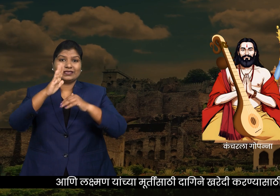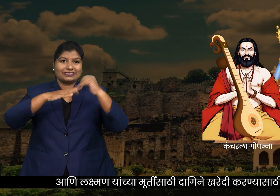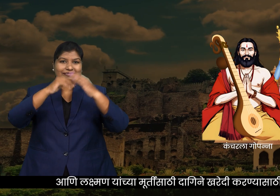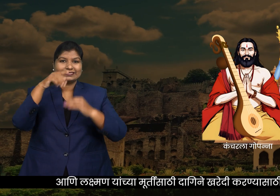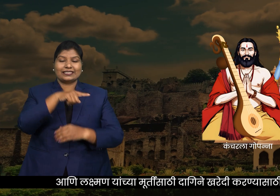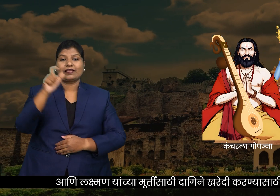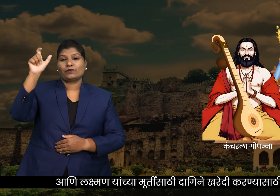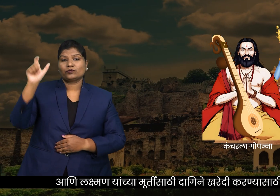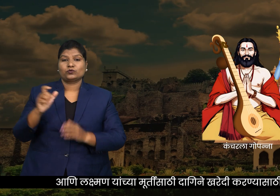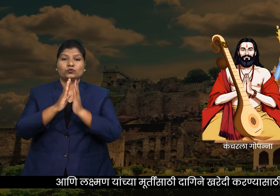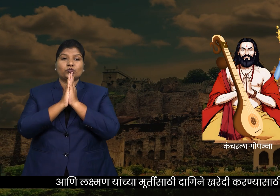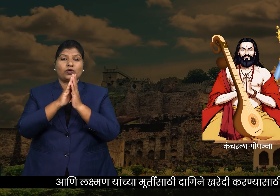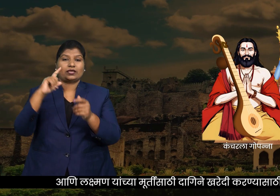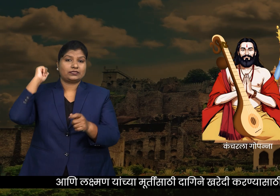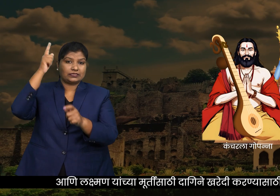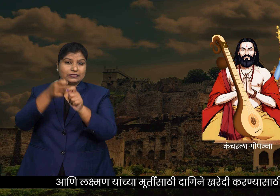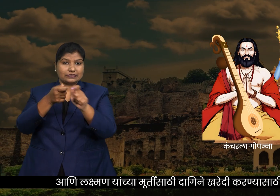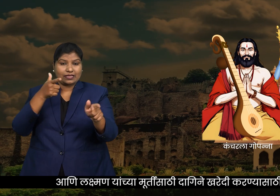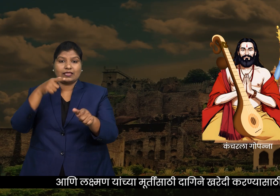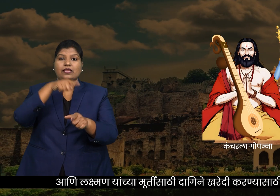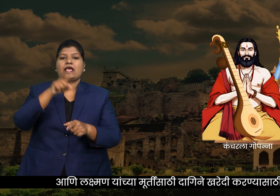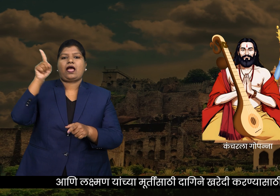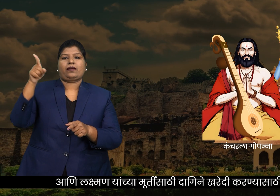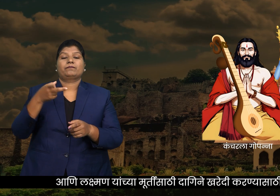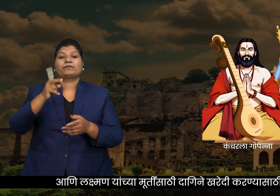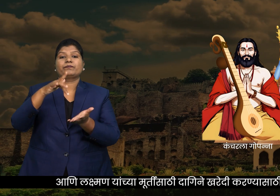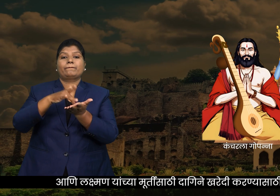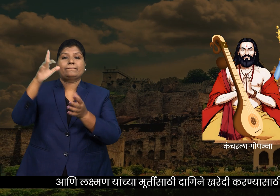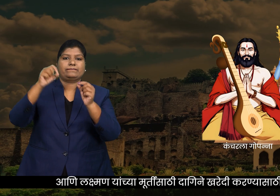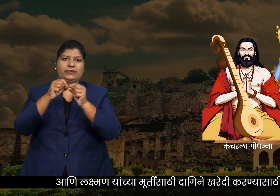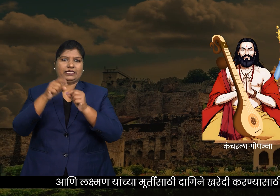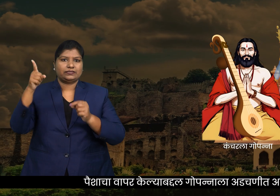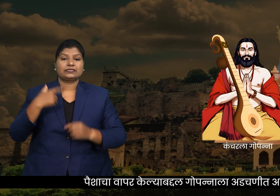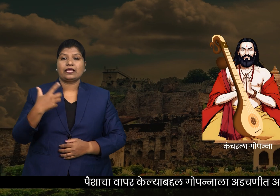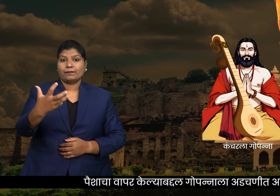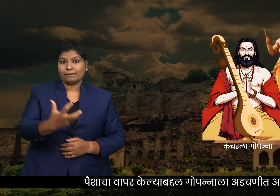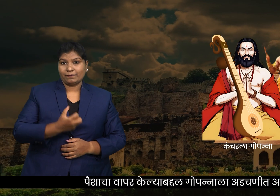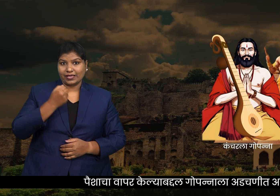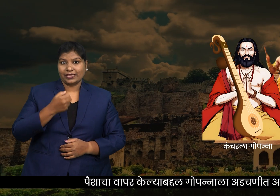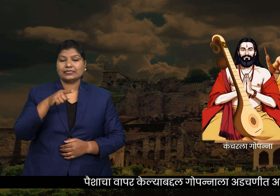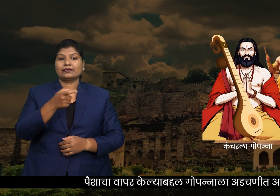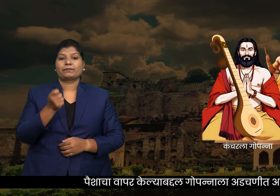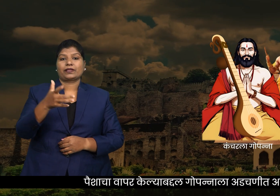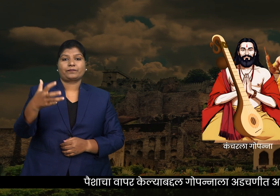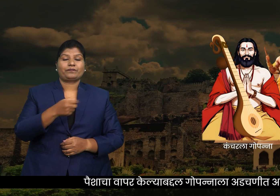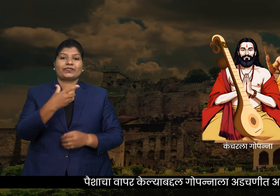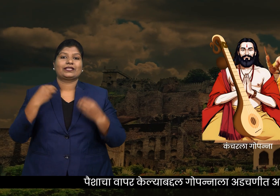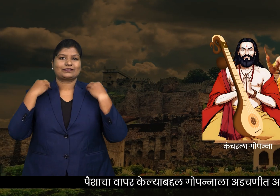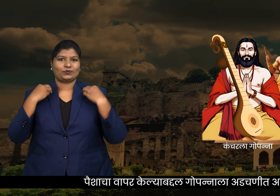यांच्या मूर्तीसाठी दागिने खरेदी करण्यासाठी सार्वजनिक पैशाचा वापर